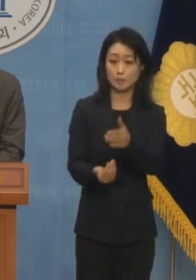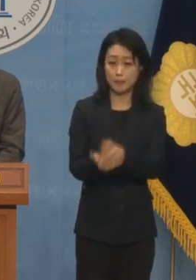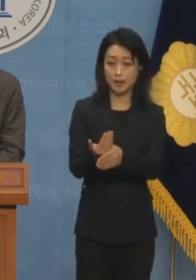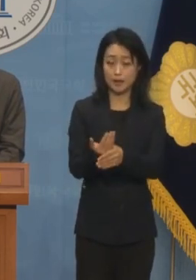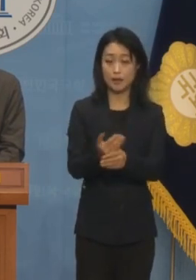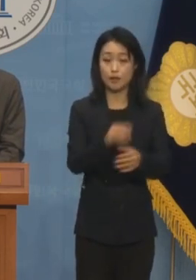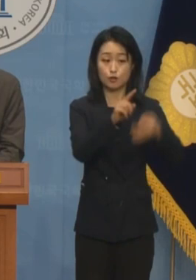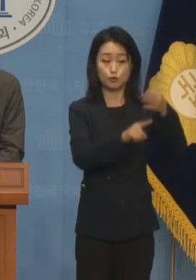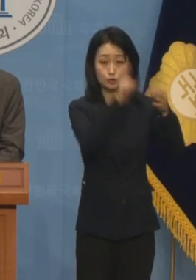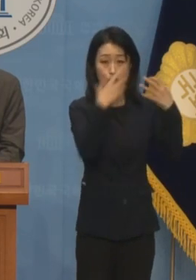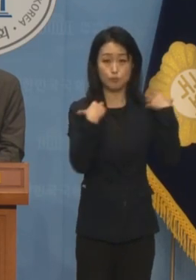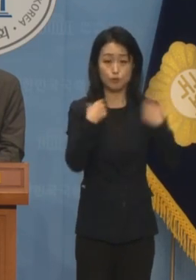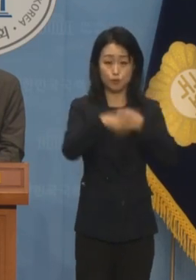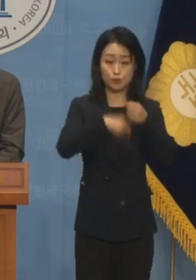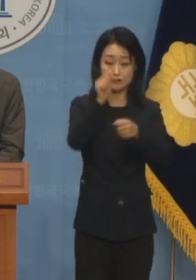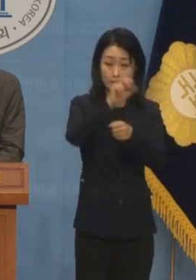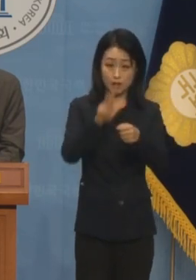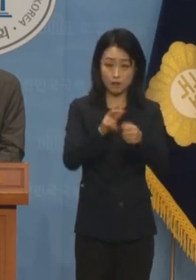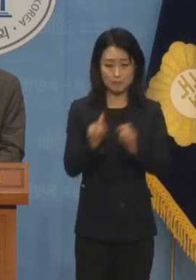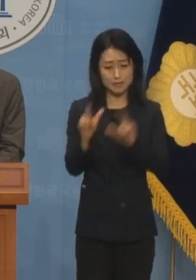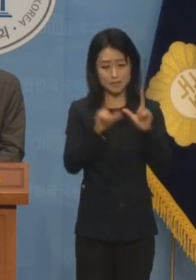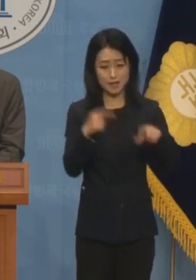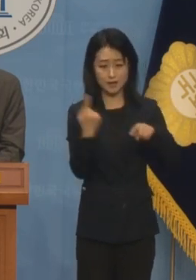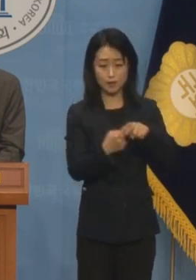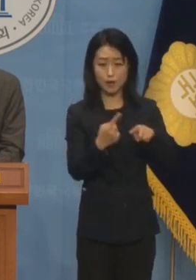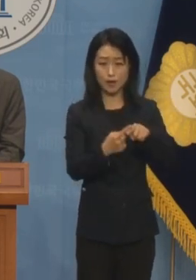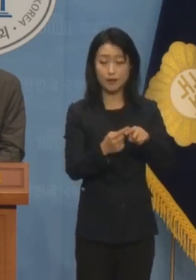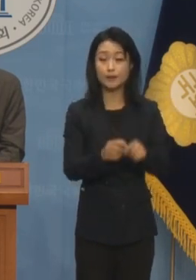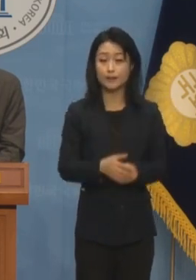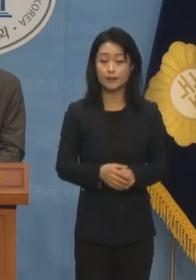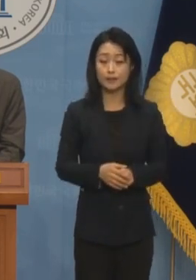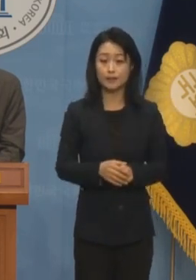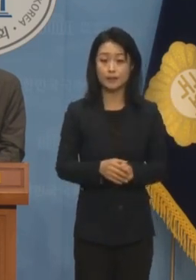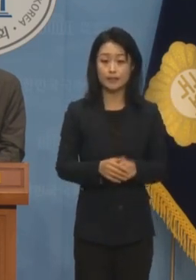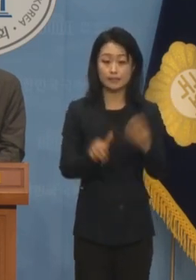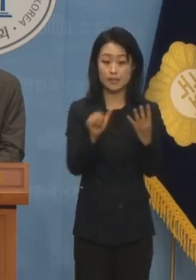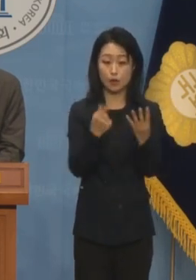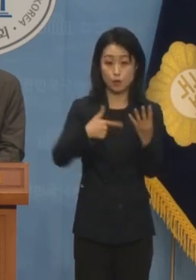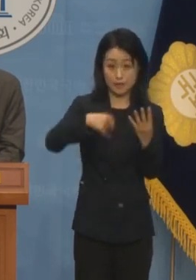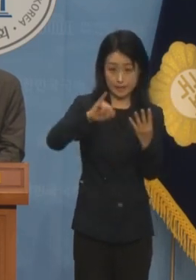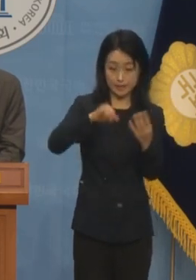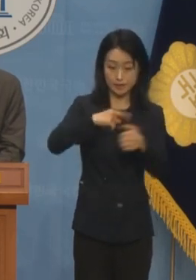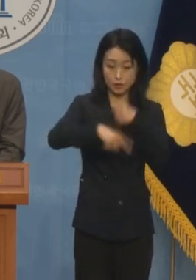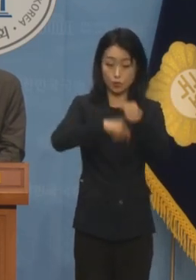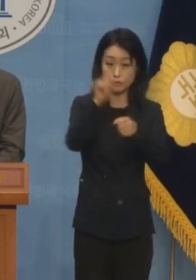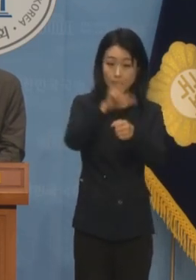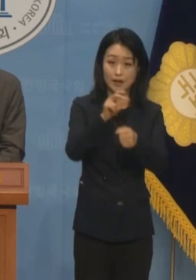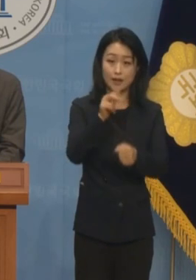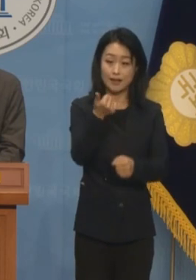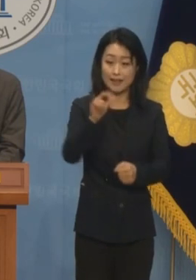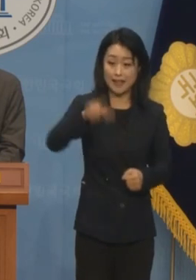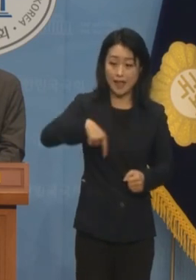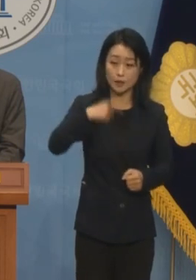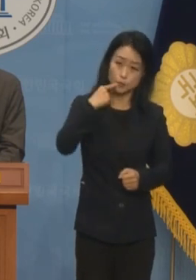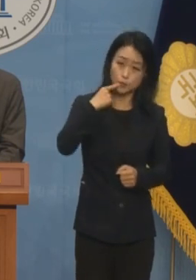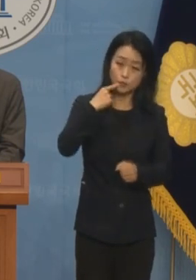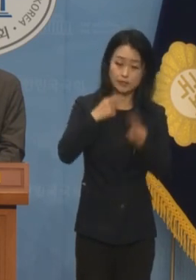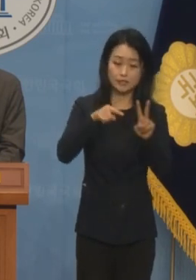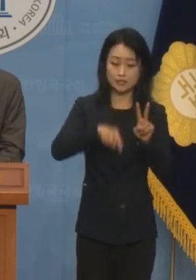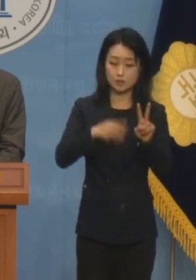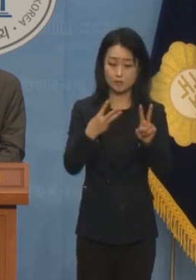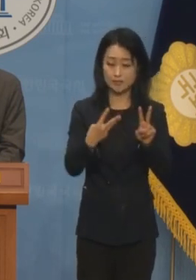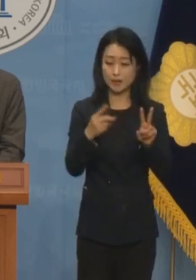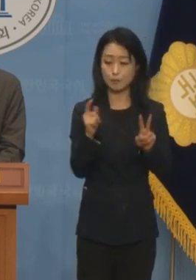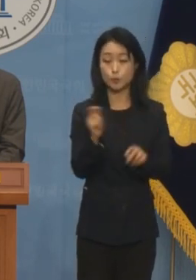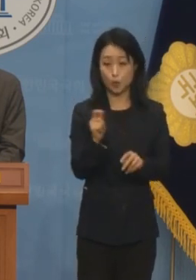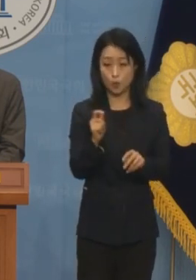맞습니까? 지난 22일 월성 4호기 원자력발전소에서 핵오염수 2.3톤이 바다로